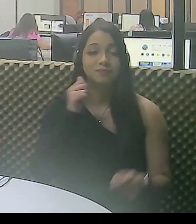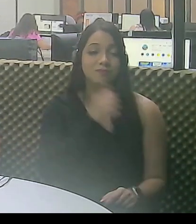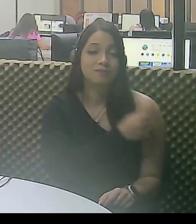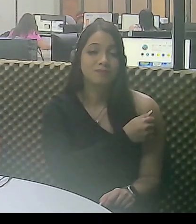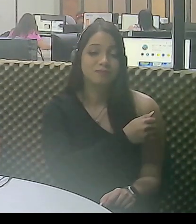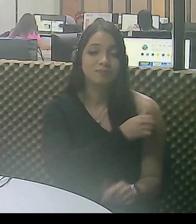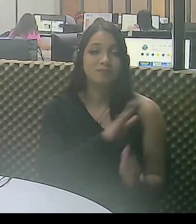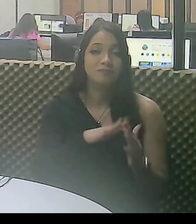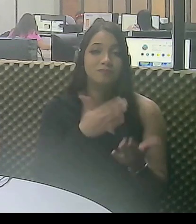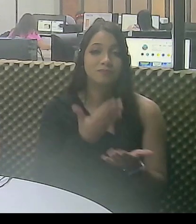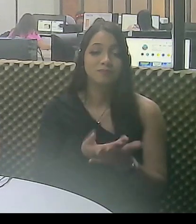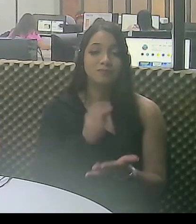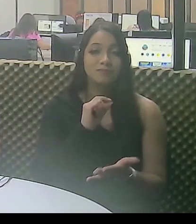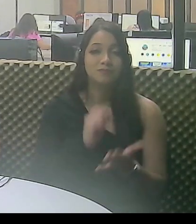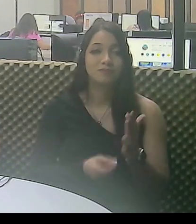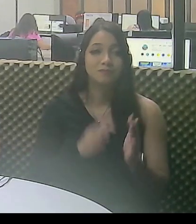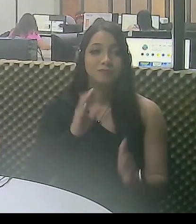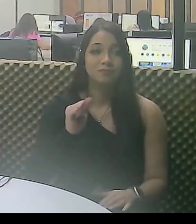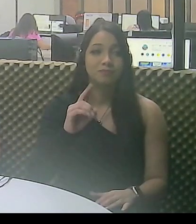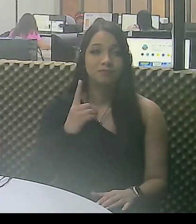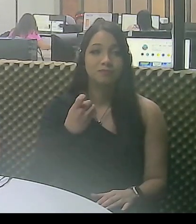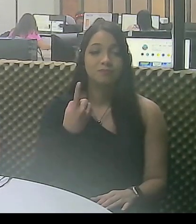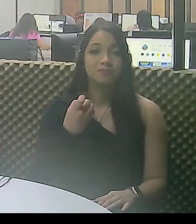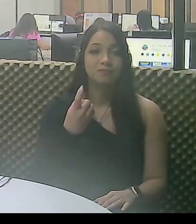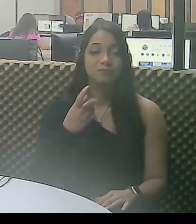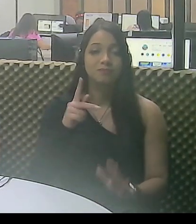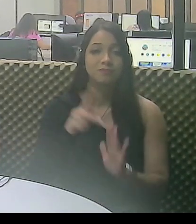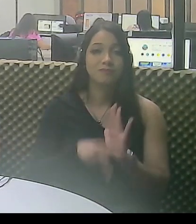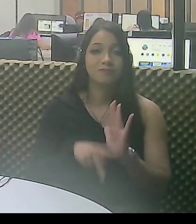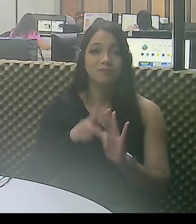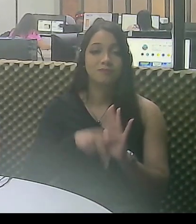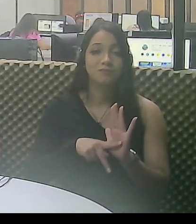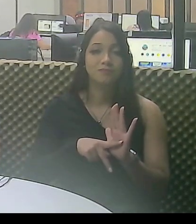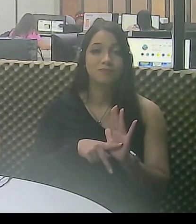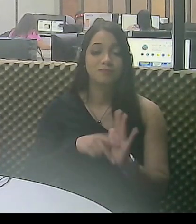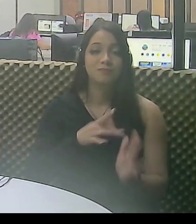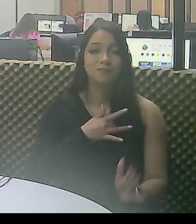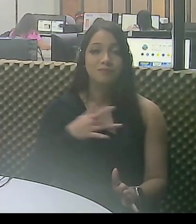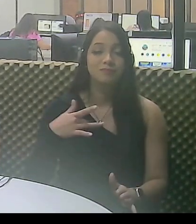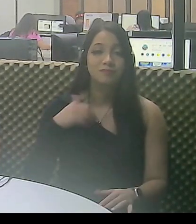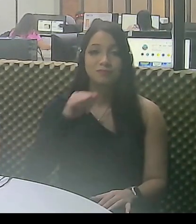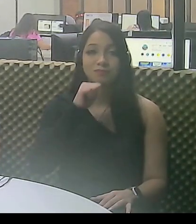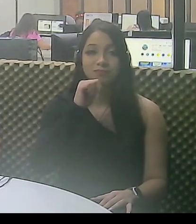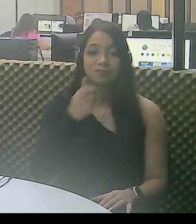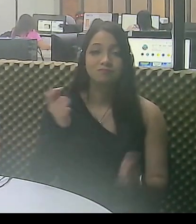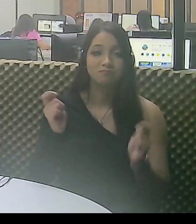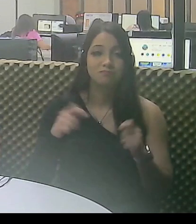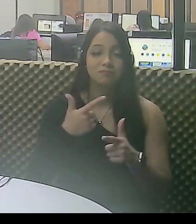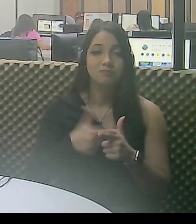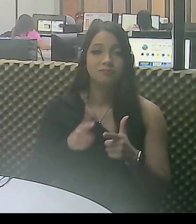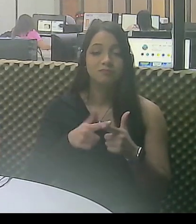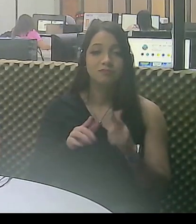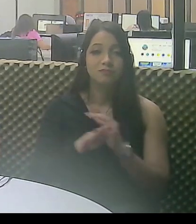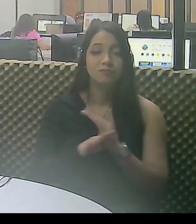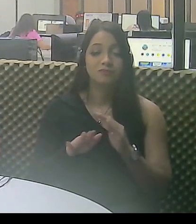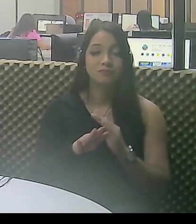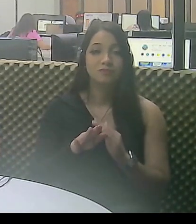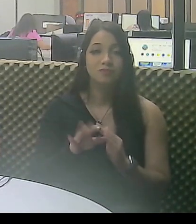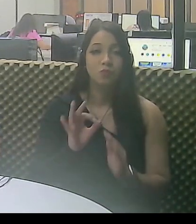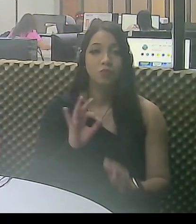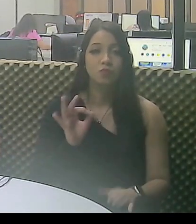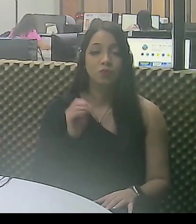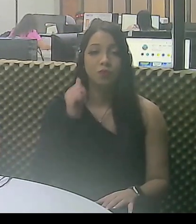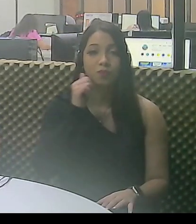rede municipal inscritas no CadÚnico. Esse programa promove a saúde menstrual e garante que isso não seja mais um problema para que